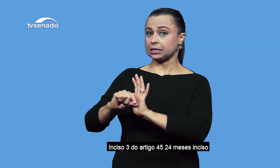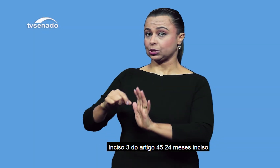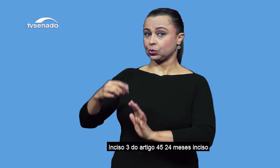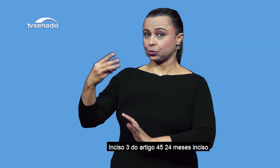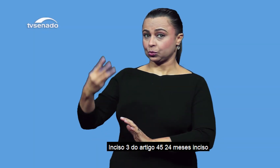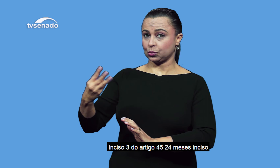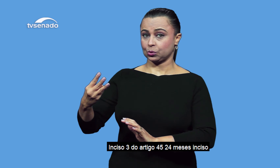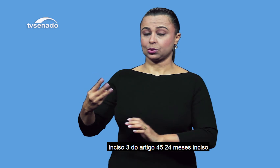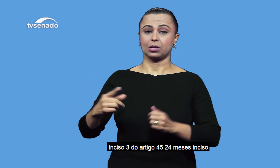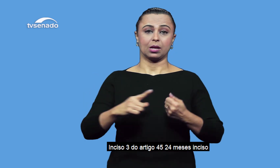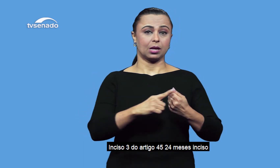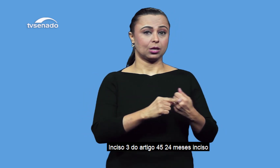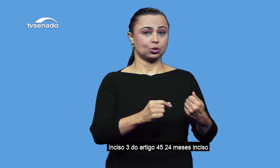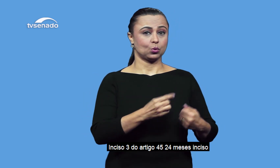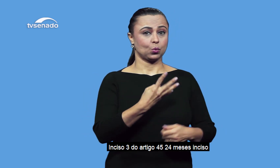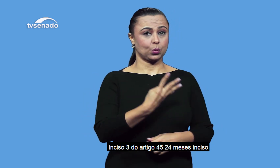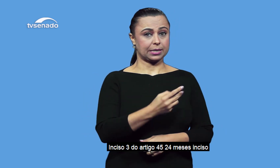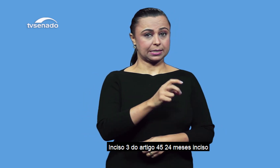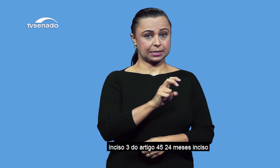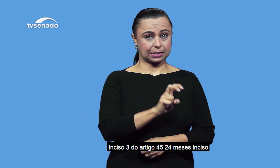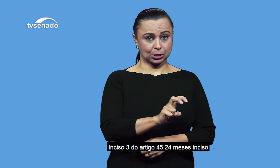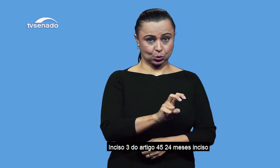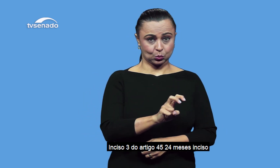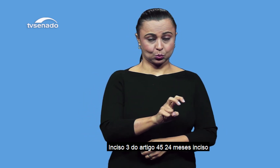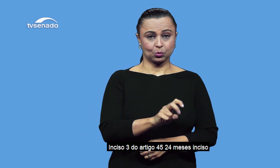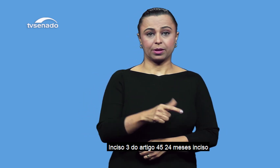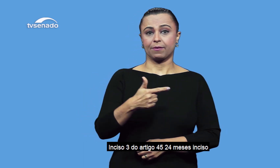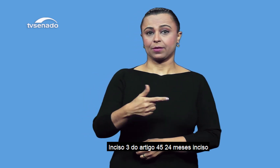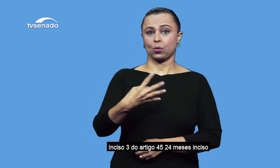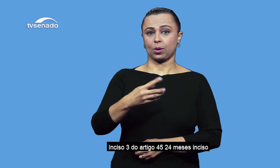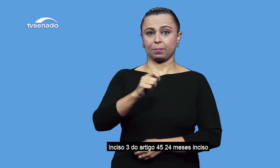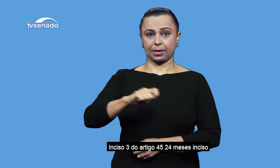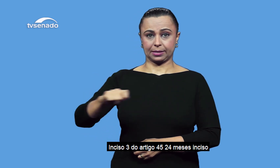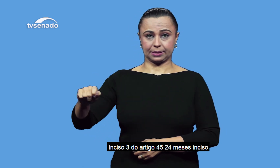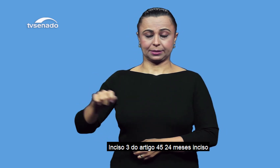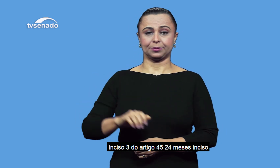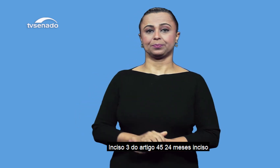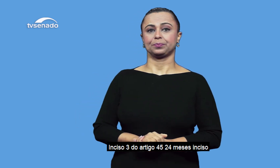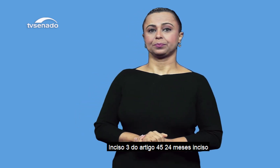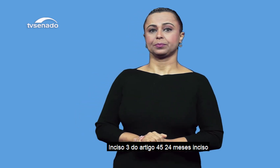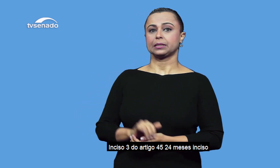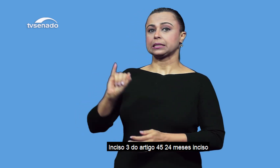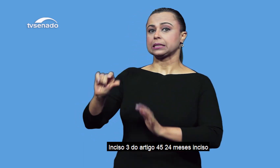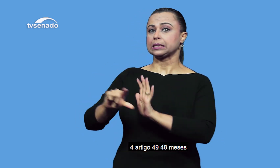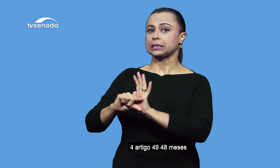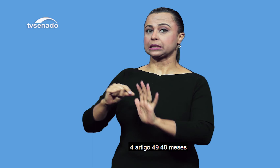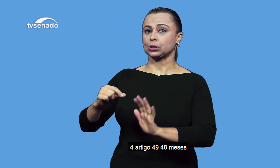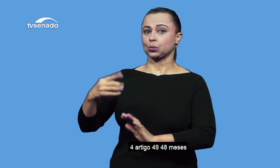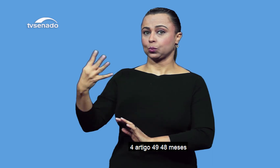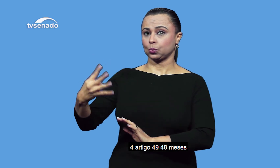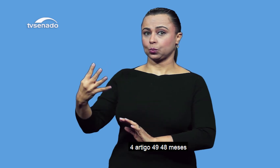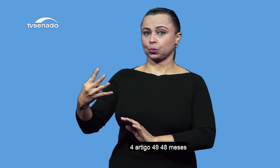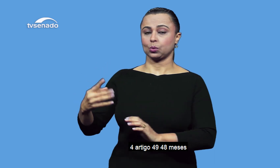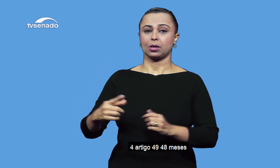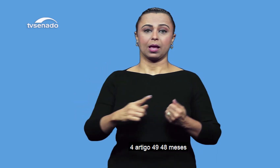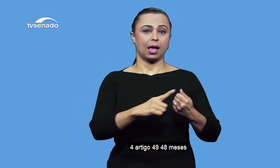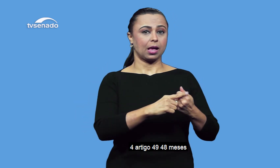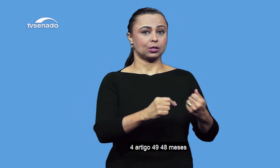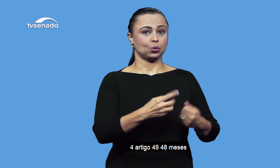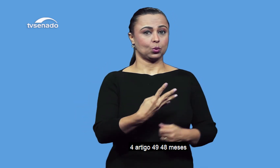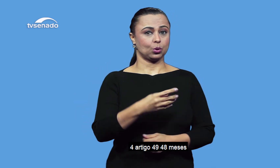3 do artigo 45 24 meses inciso 4 artigo